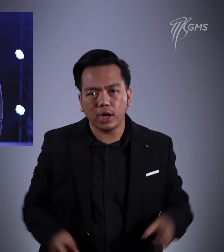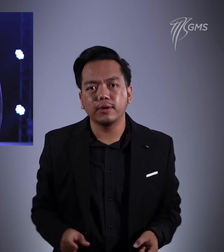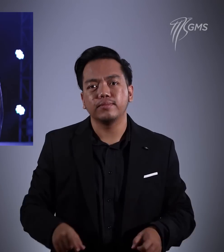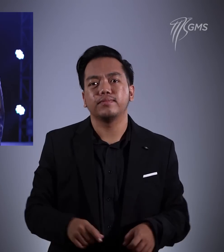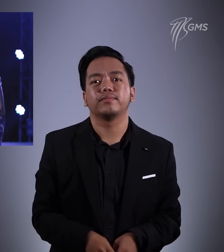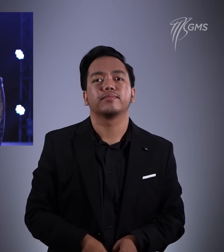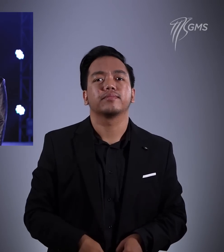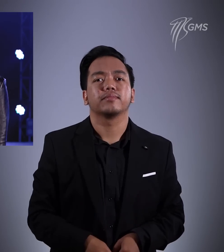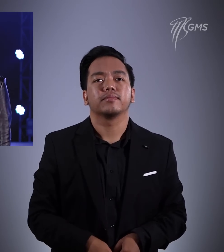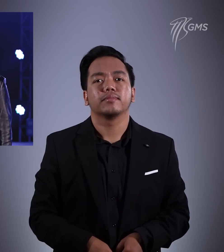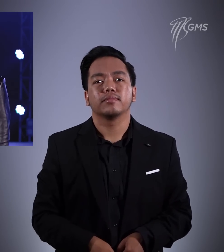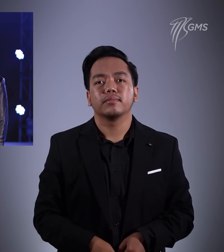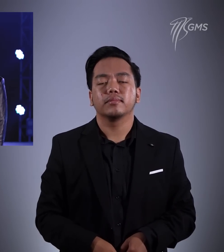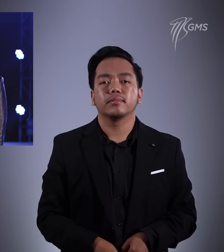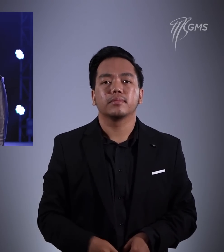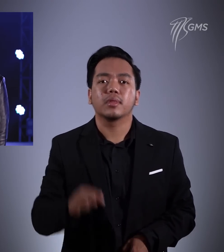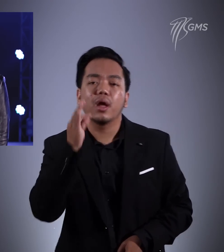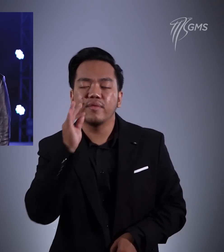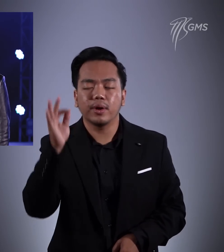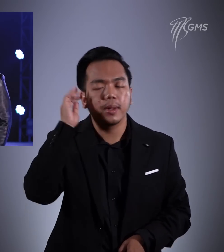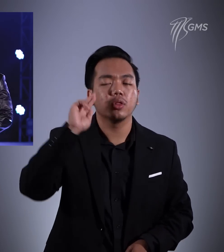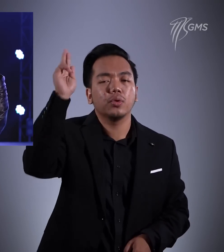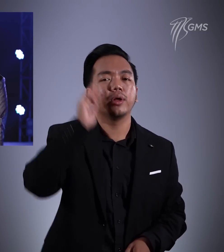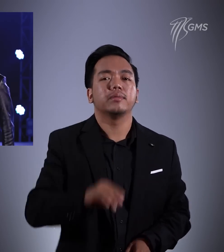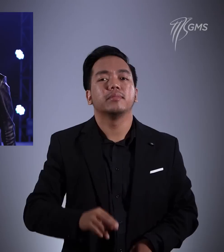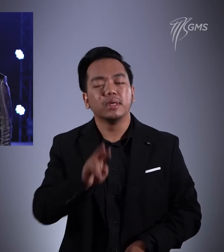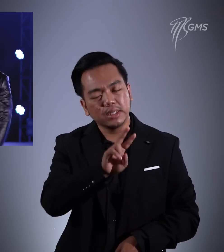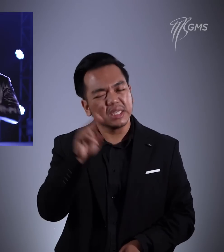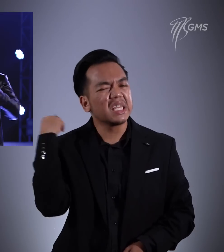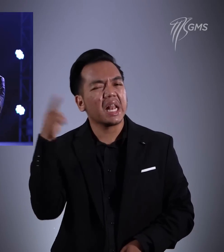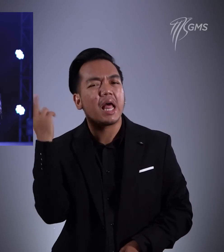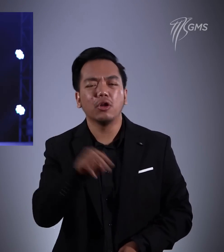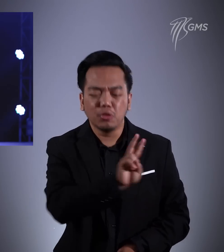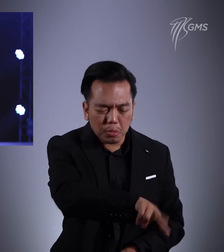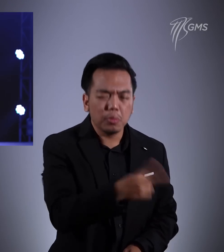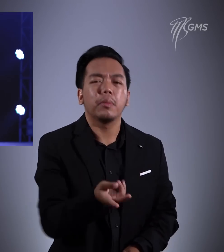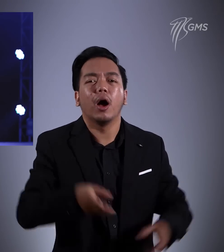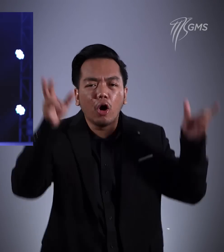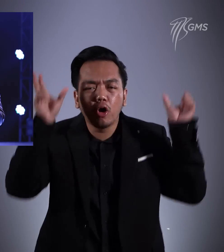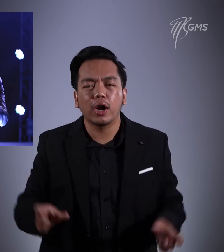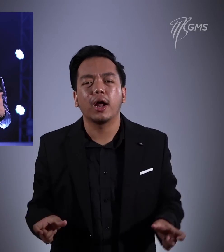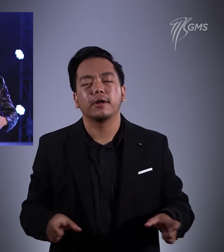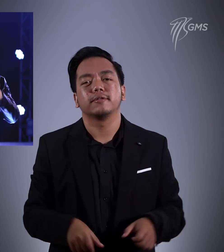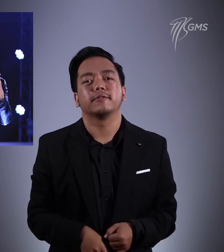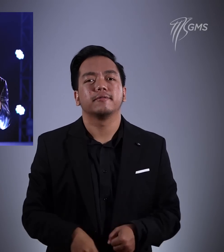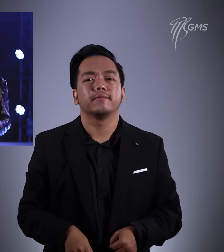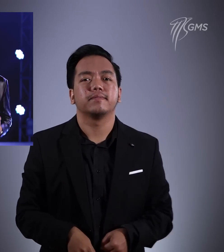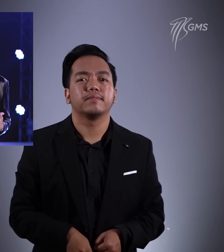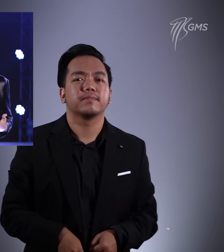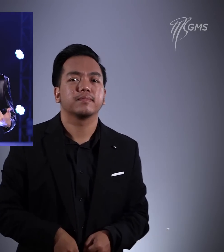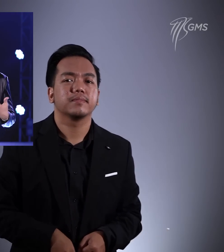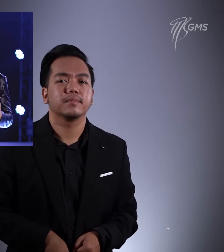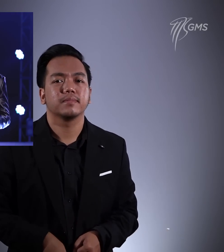itu dulu. Karena firman Tuhan yang sejati selalu mengubah hati. Lihat Habakuk, dia berdialog dengan Tuhan. Seolah-olah pertama-tama satu sisi